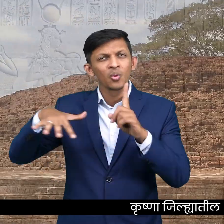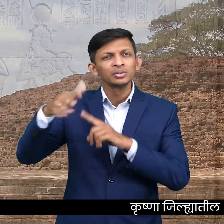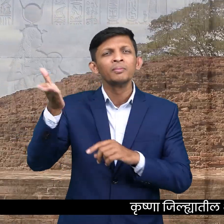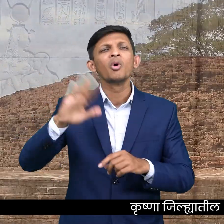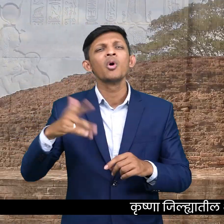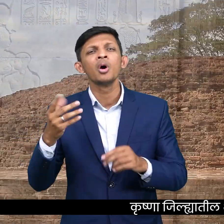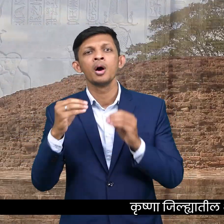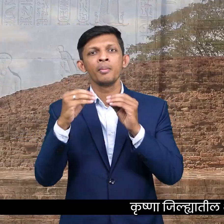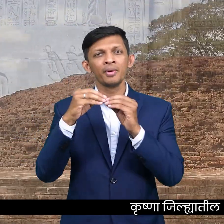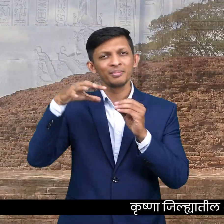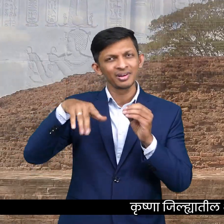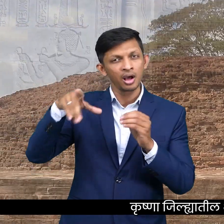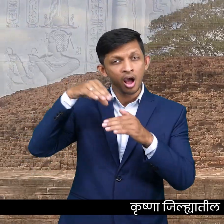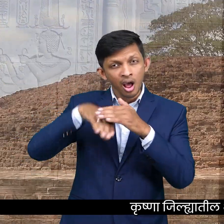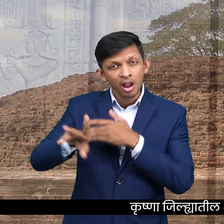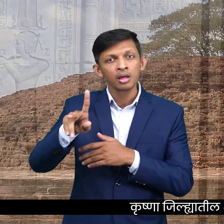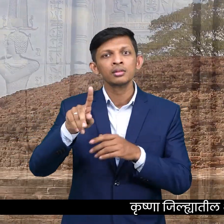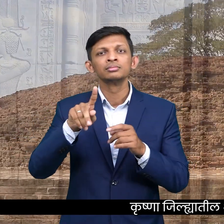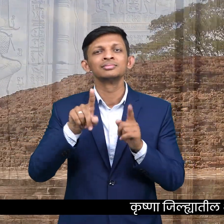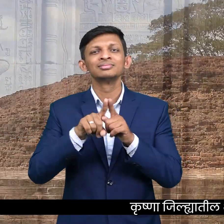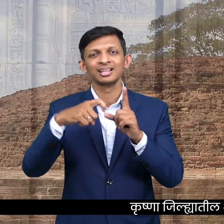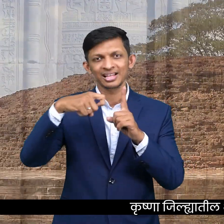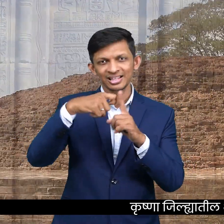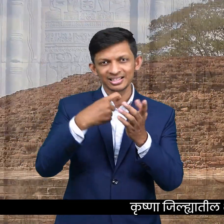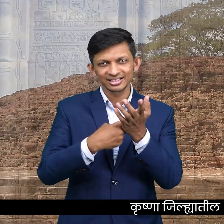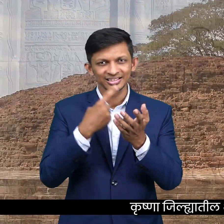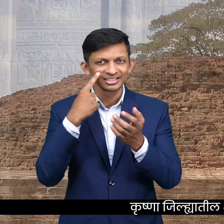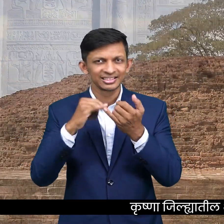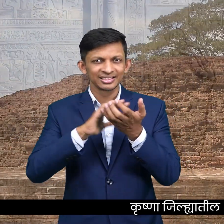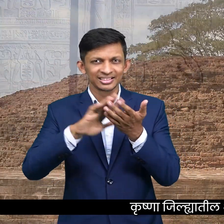कृष्णा जिल्ह्यातील भट्टीपोल्लू स्तूलापातील आहे.